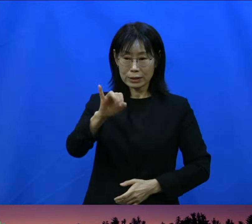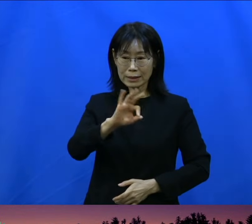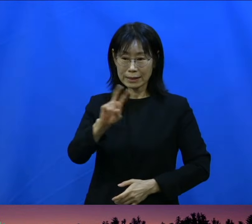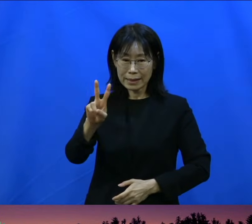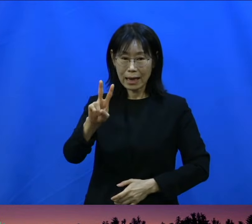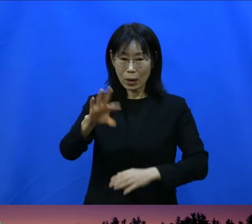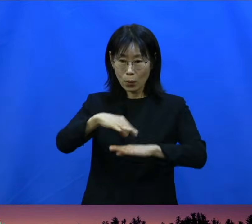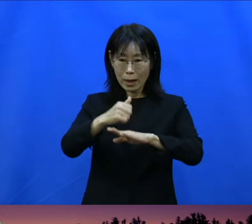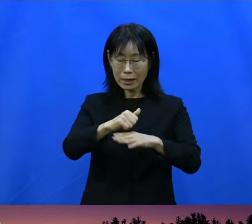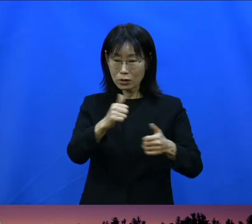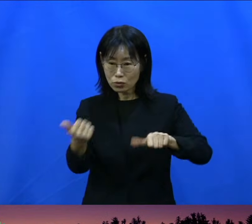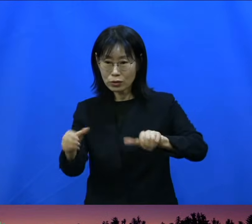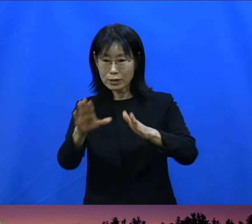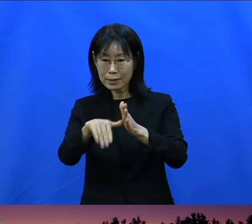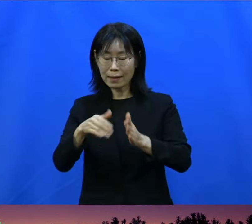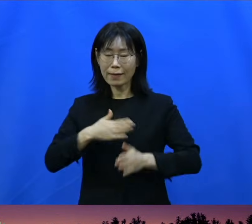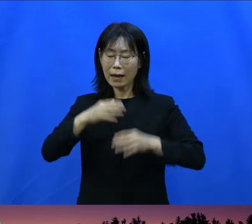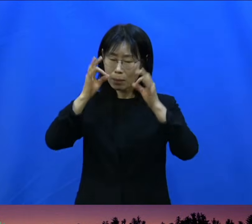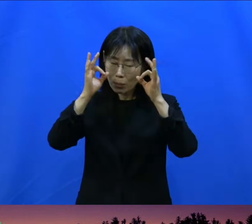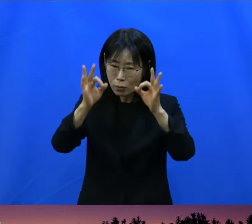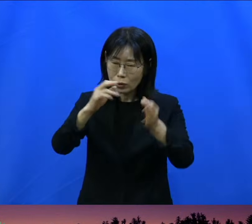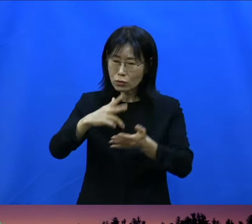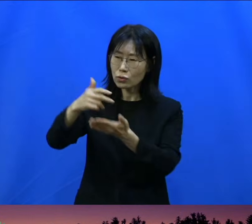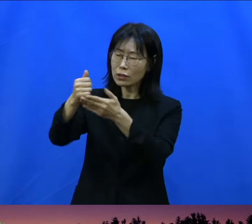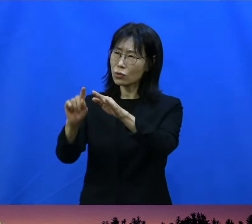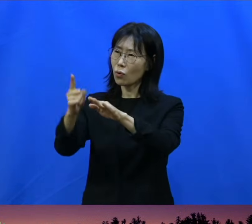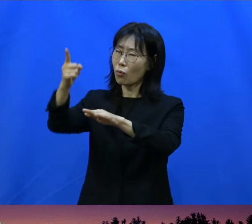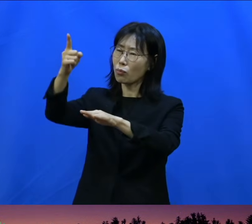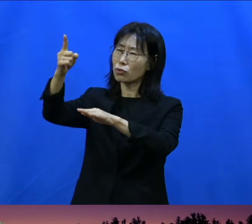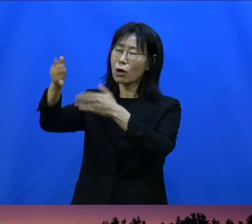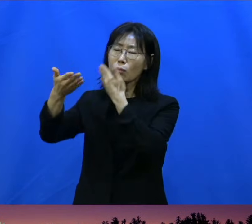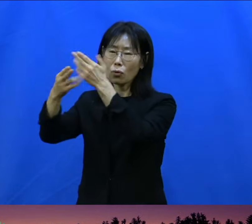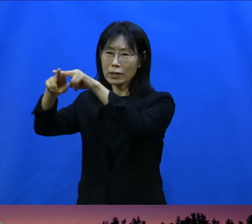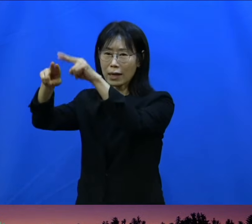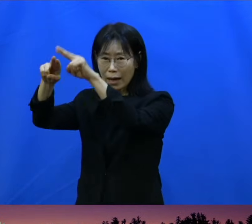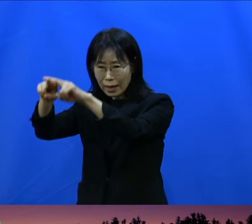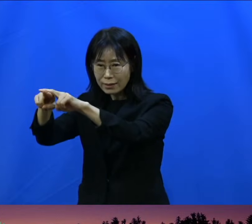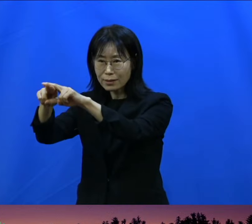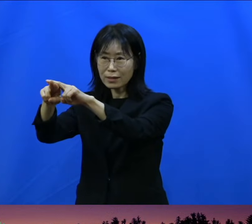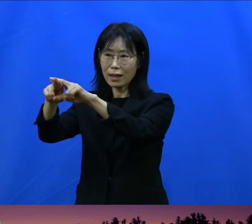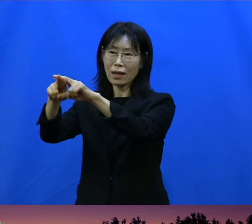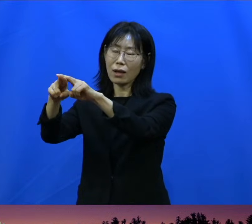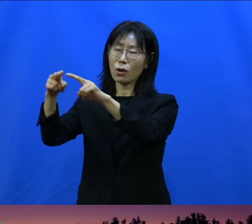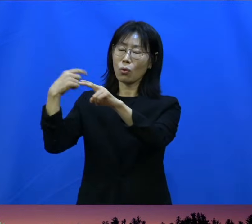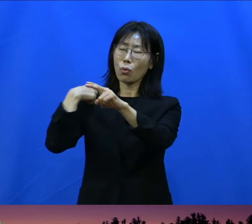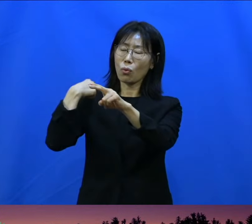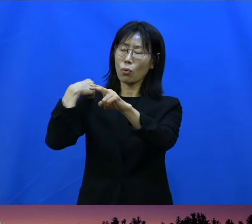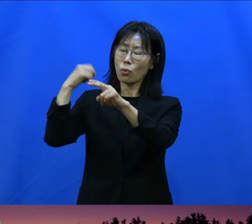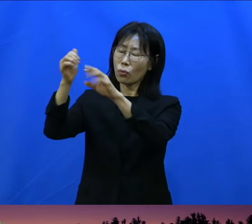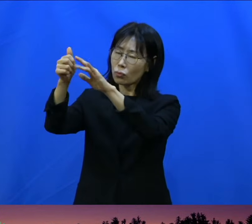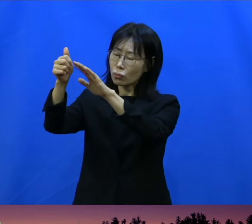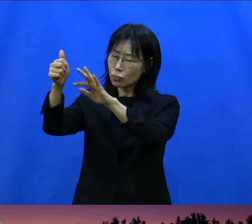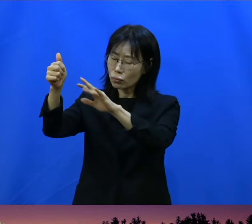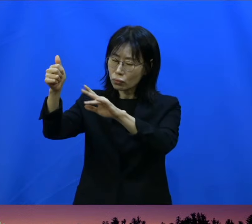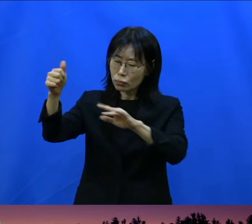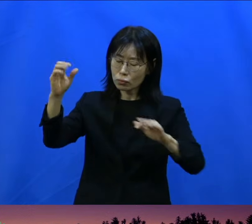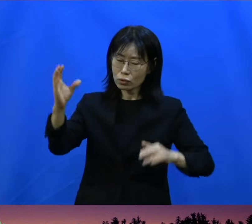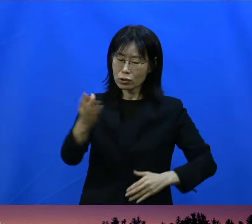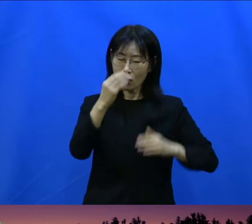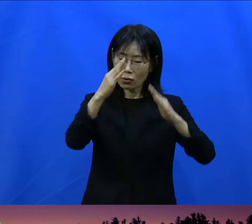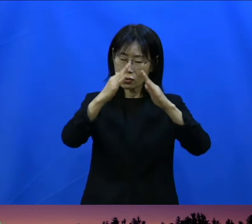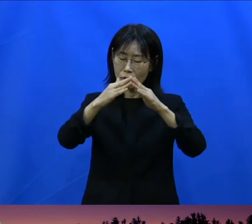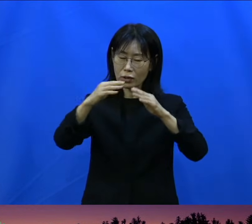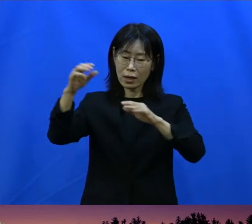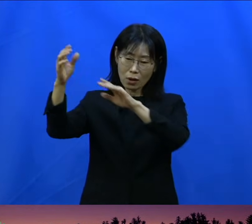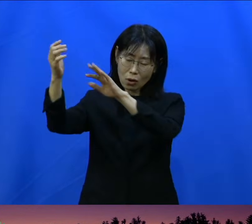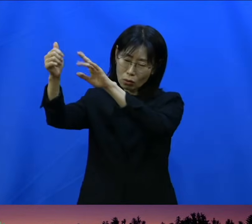해에 내가 본 적 주께서 높이 들린 보좌에 앉으셨는데 그의 옷자락은 성전에 가득하였고, 독특한